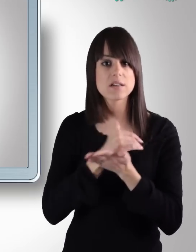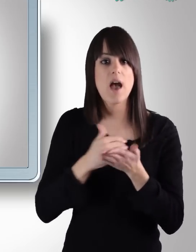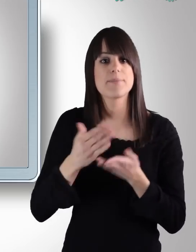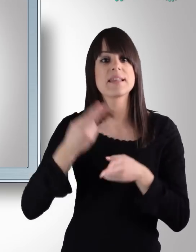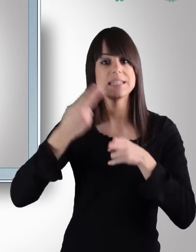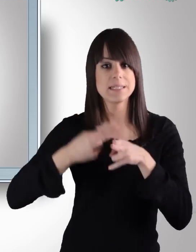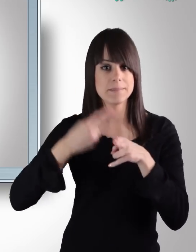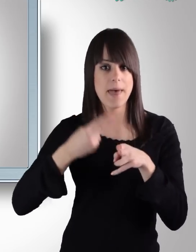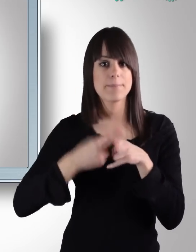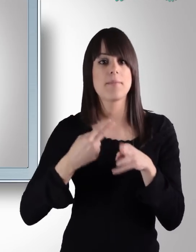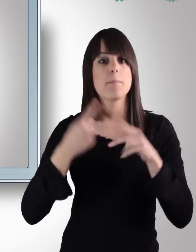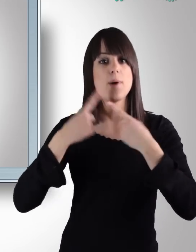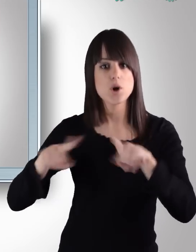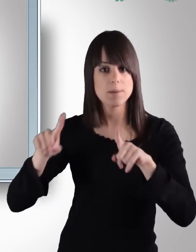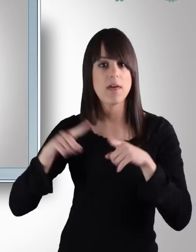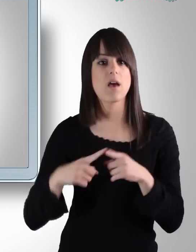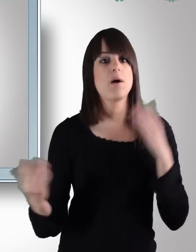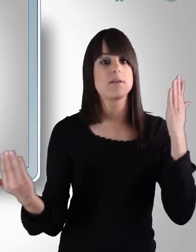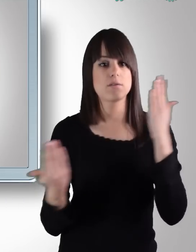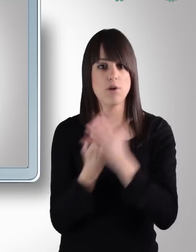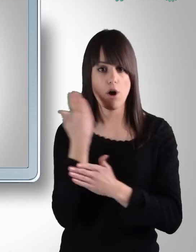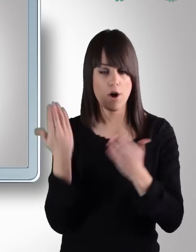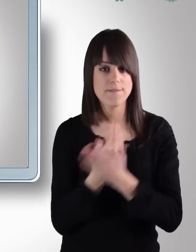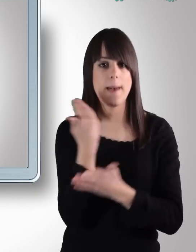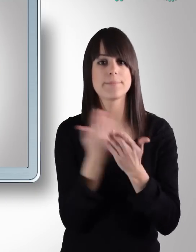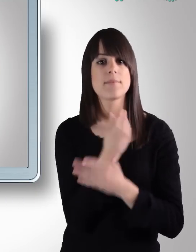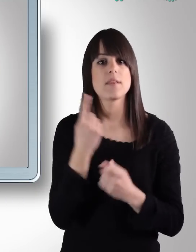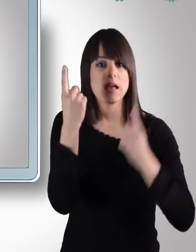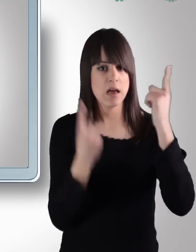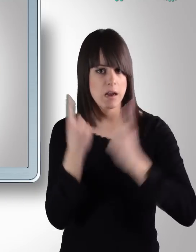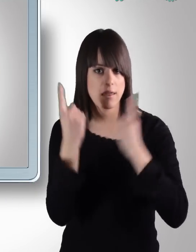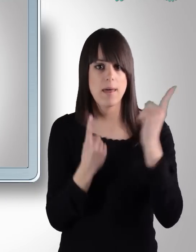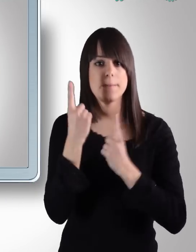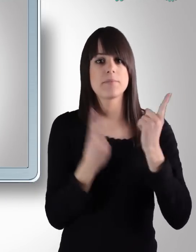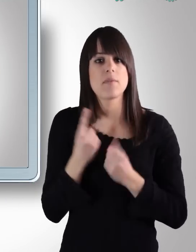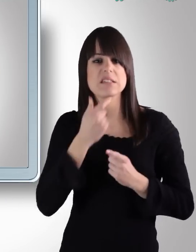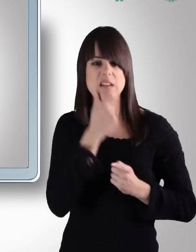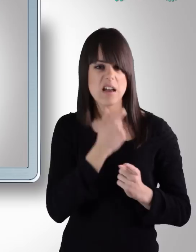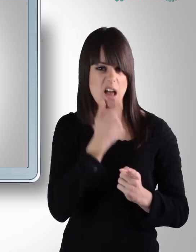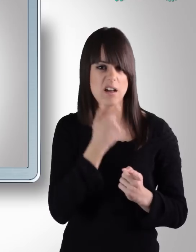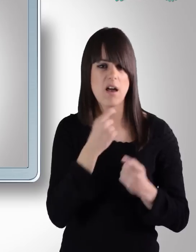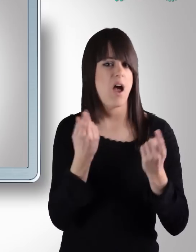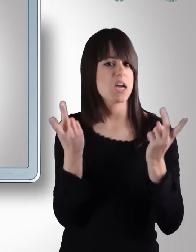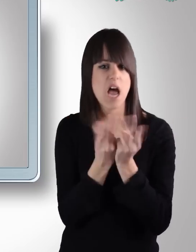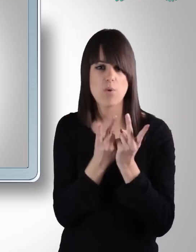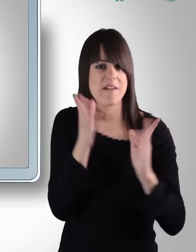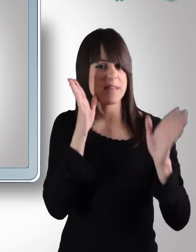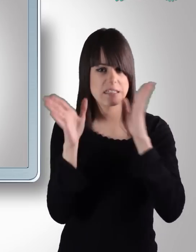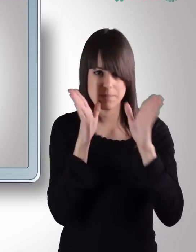Korisničko ime stavljate ili neko novo ili ako imate nalog na Twitteru, ponovite to ime da bi vas ljudi lakše